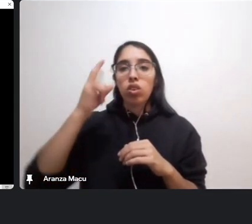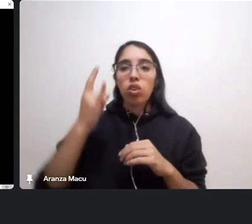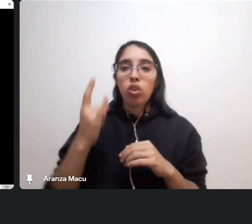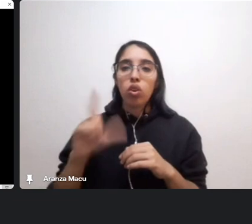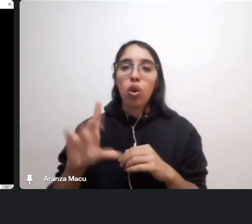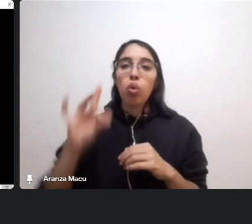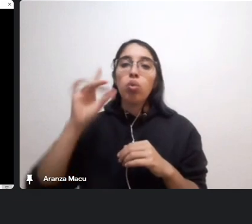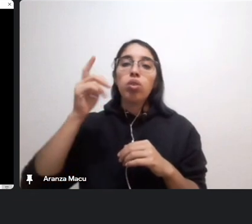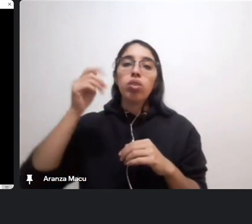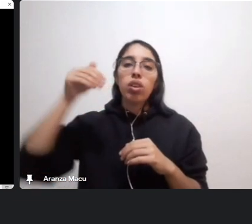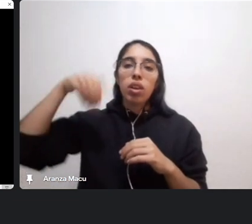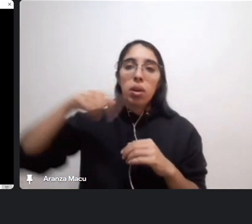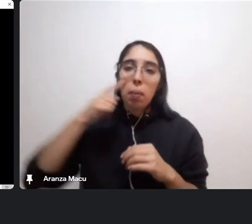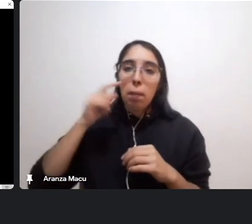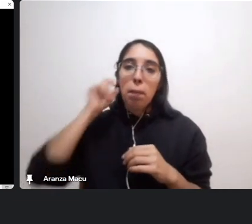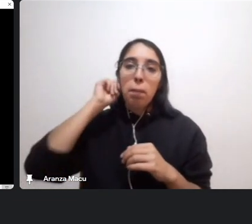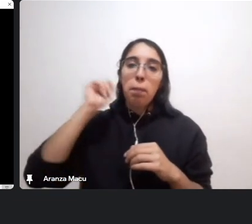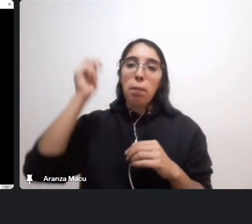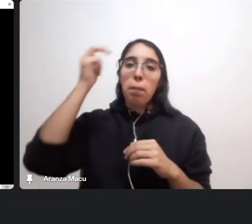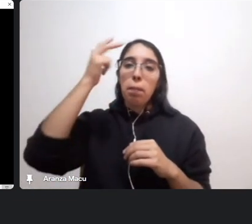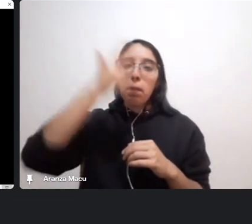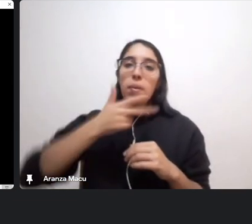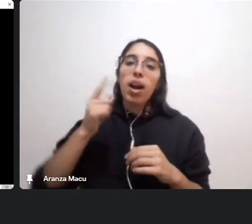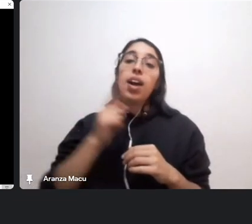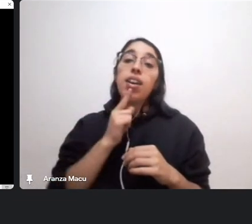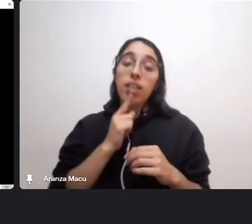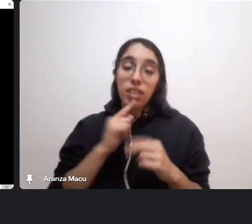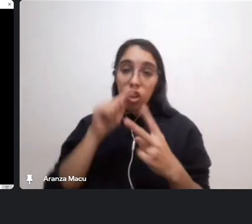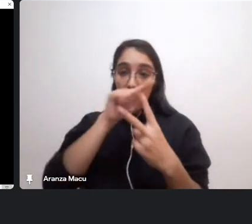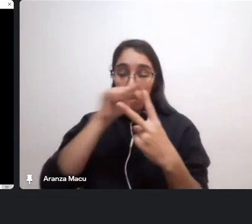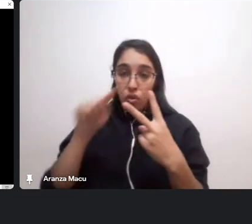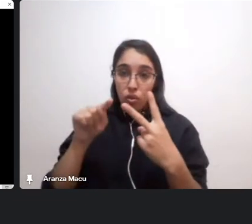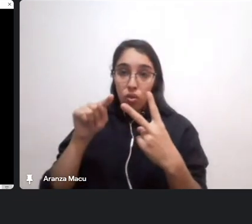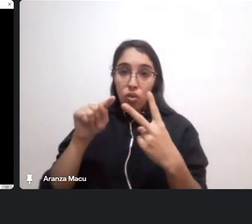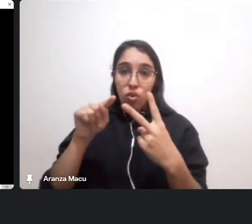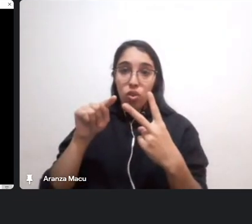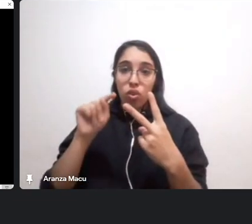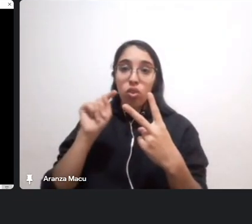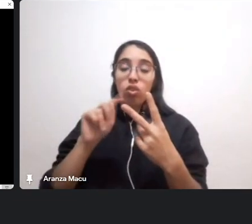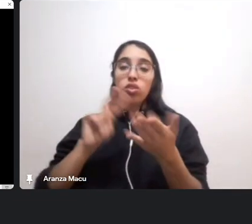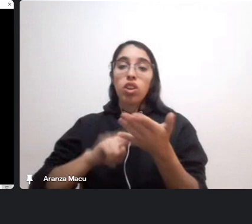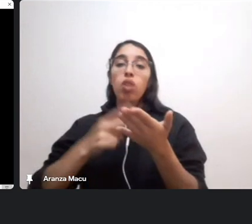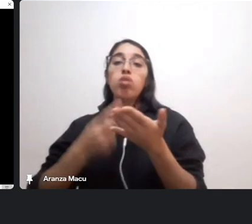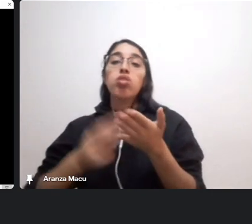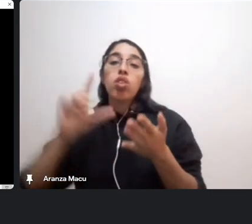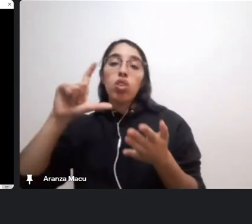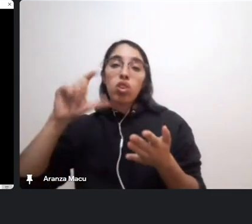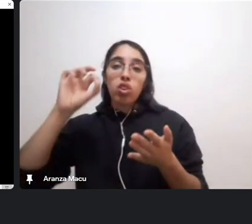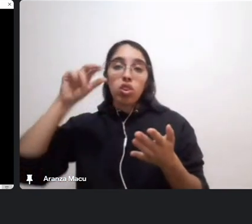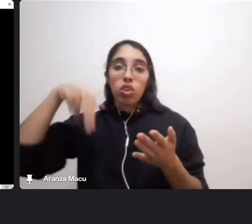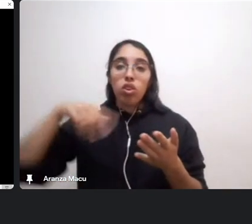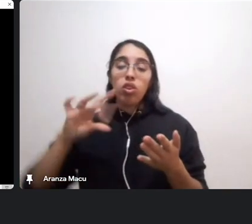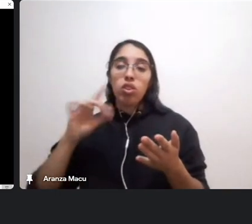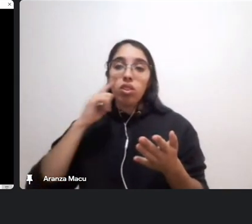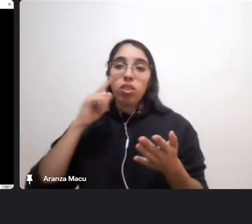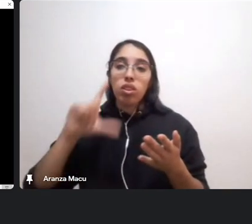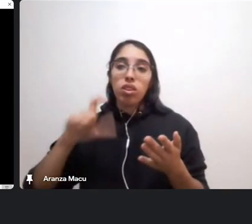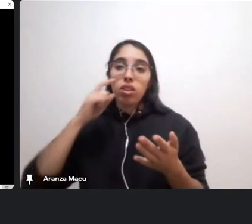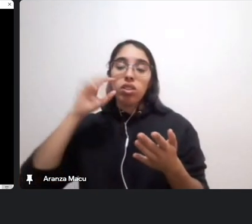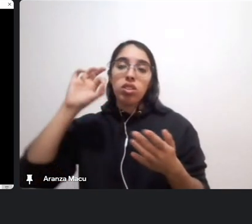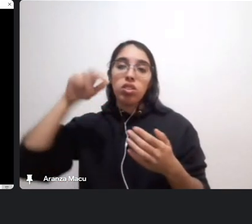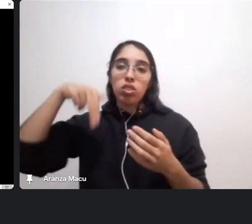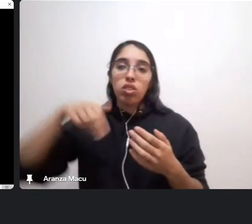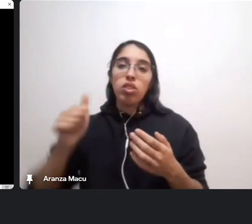depende de una situación, ¿sí? Si pasara tal cosa, haría tal cosa,